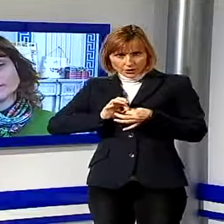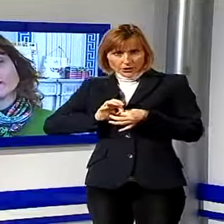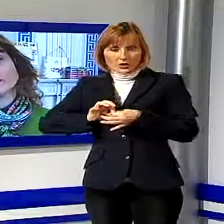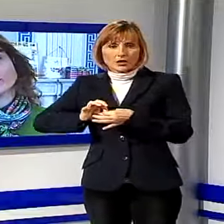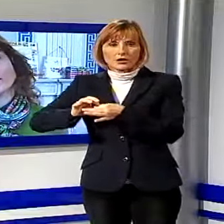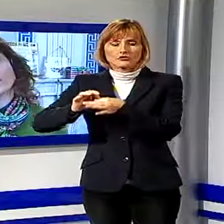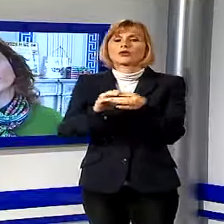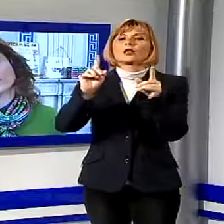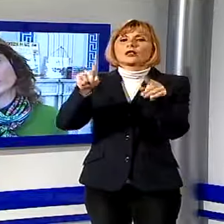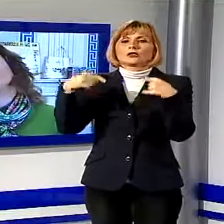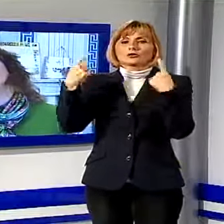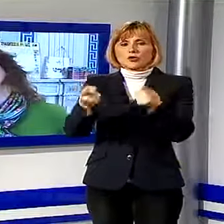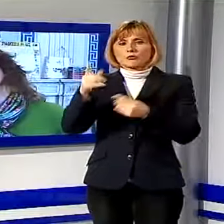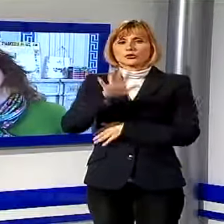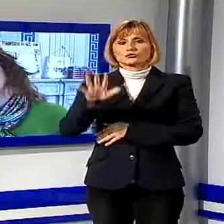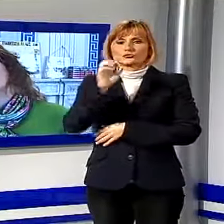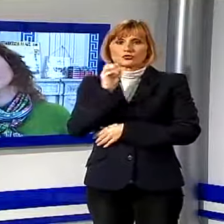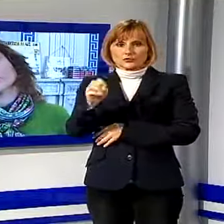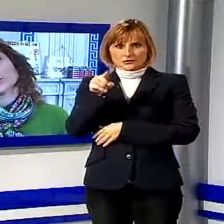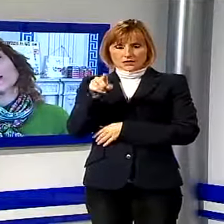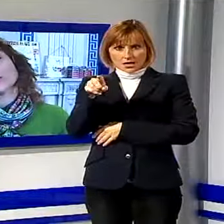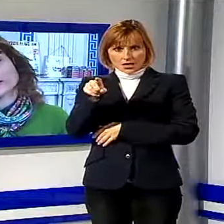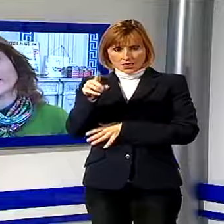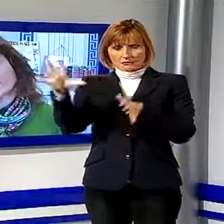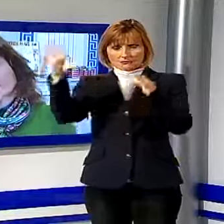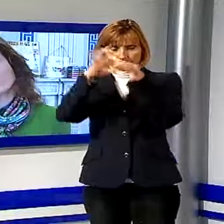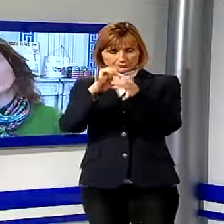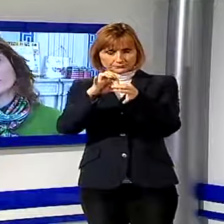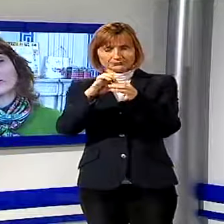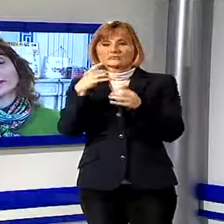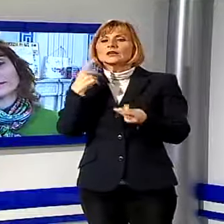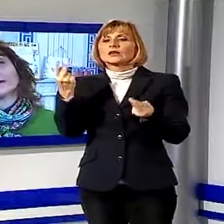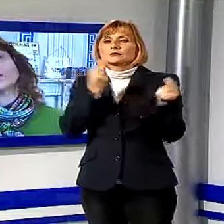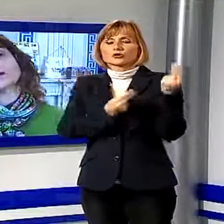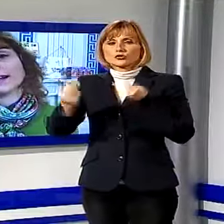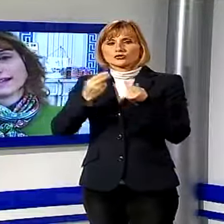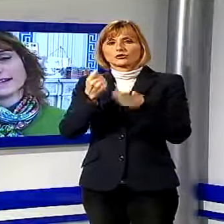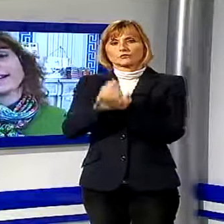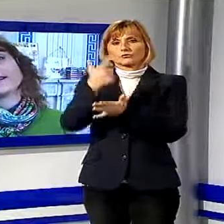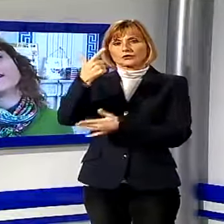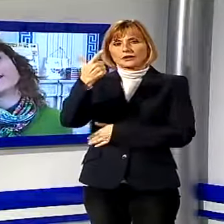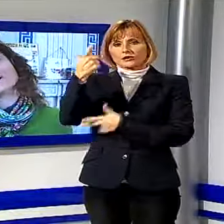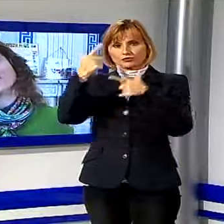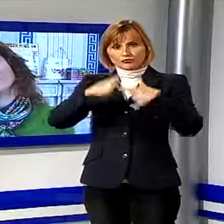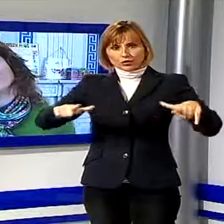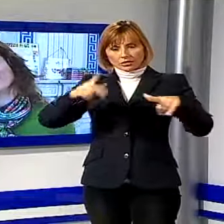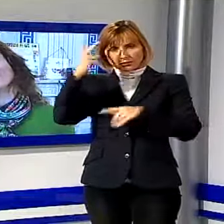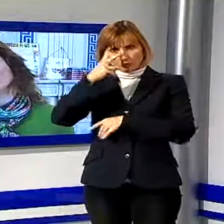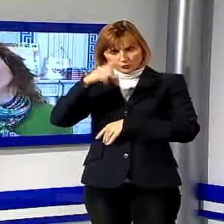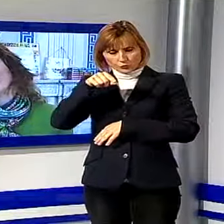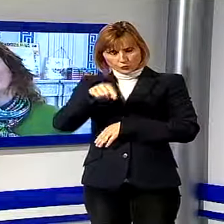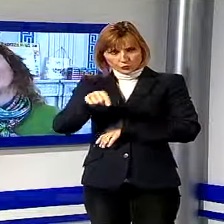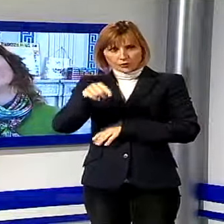successivamente con la regione, per rimodulare un progetto che è molto importante per la città e lo sarà.